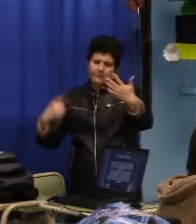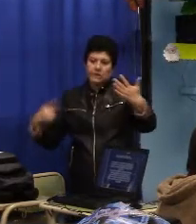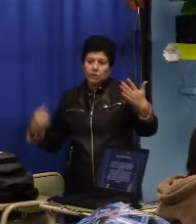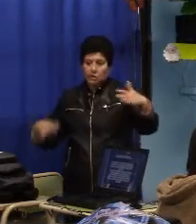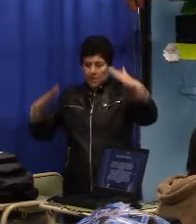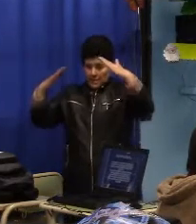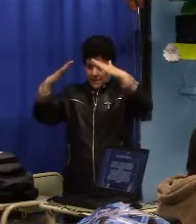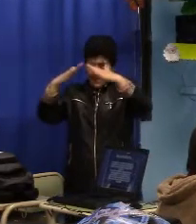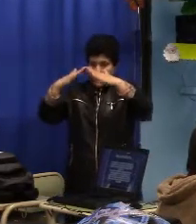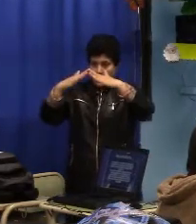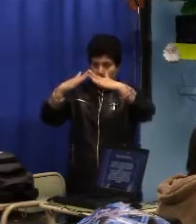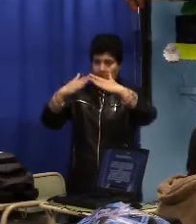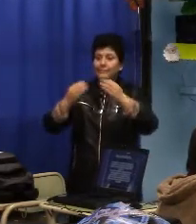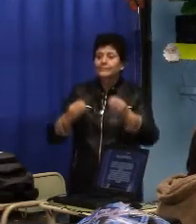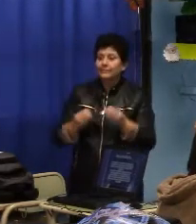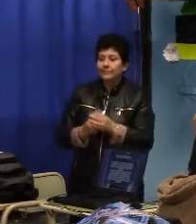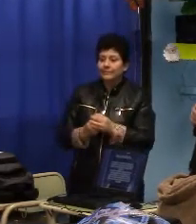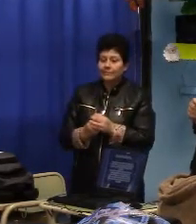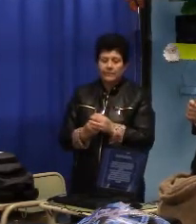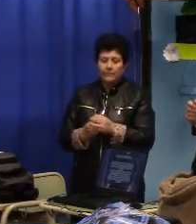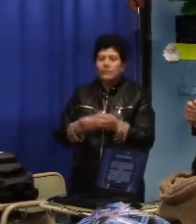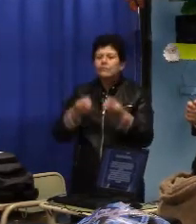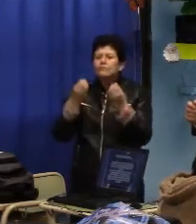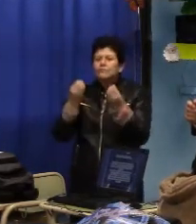¿Y qué pasó?